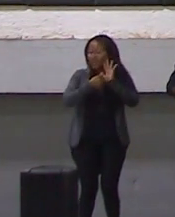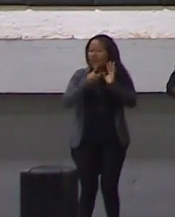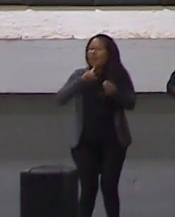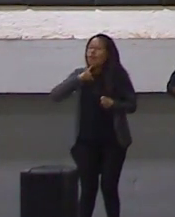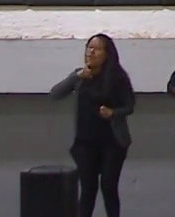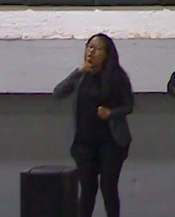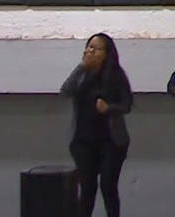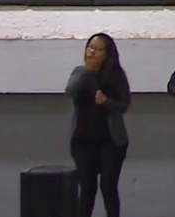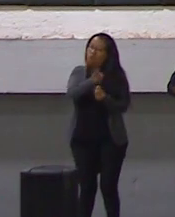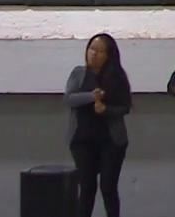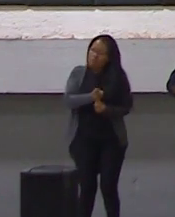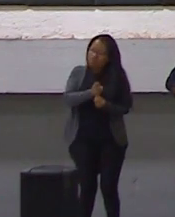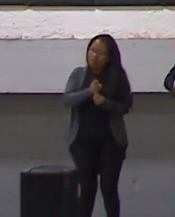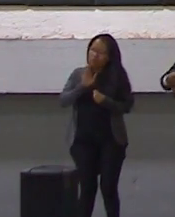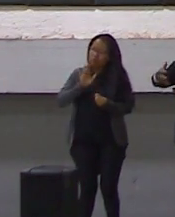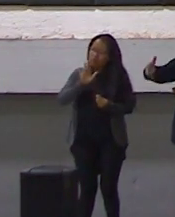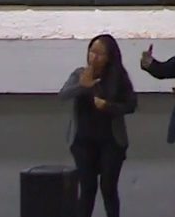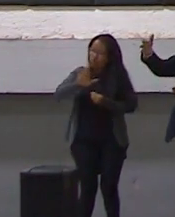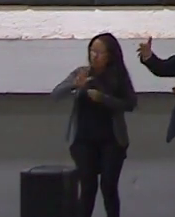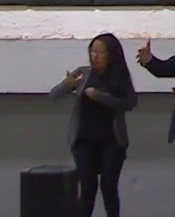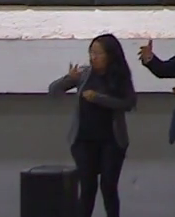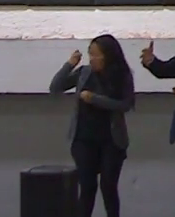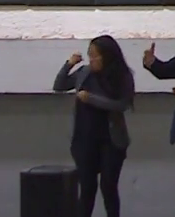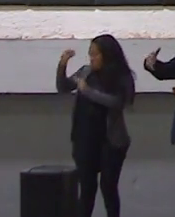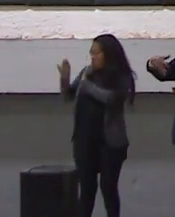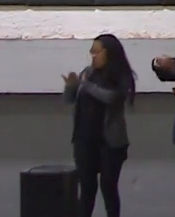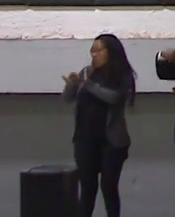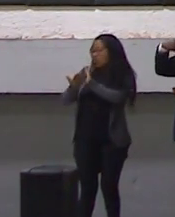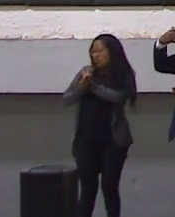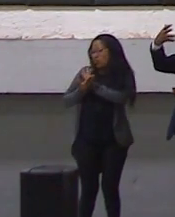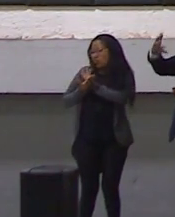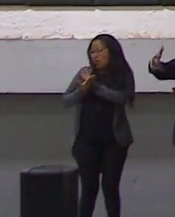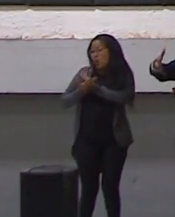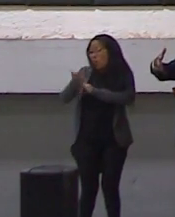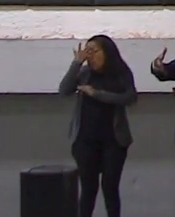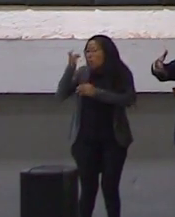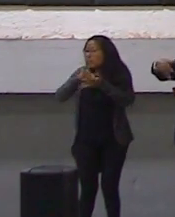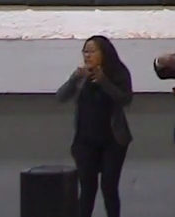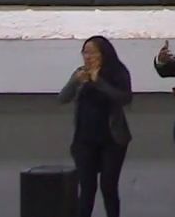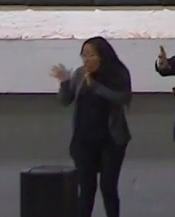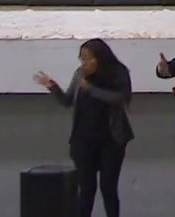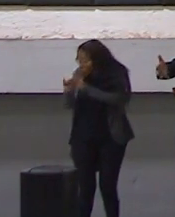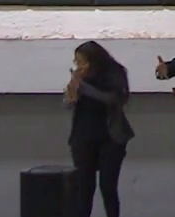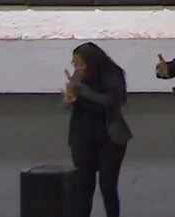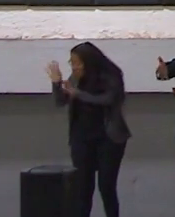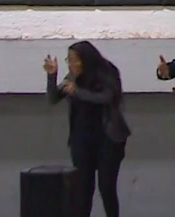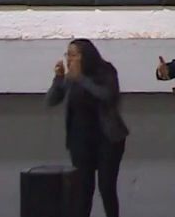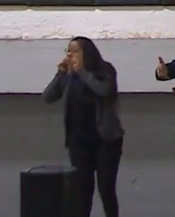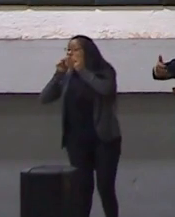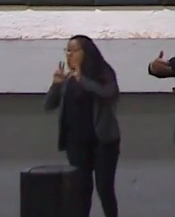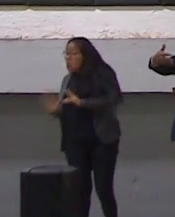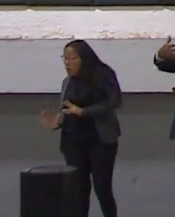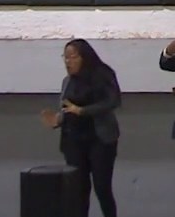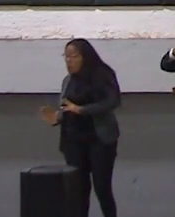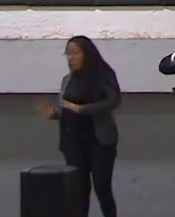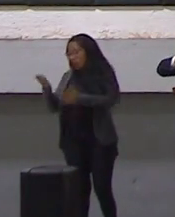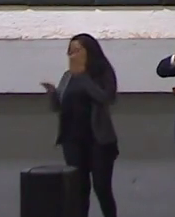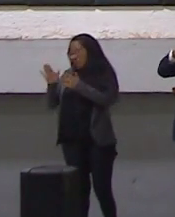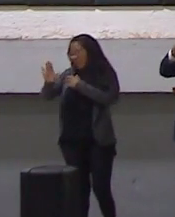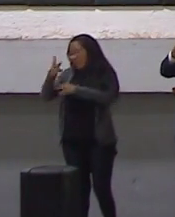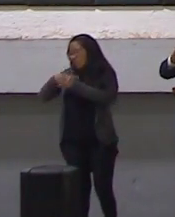de los estudios de la historia porque se trata de todo el desarrollo en este caso desde nuestra perspectiva